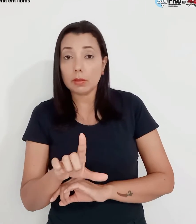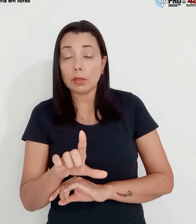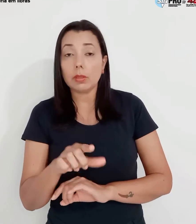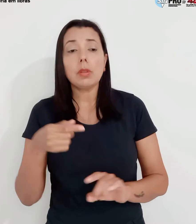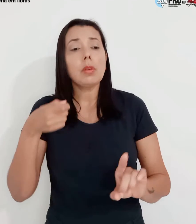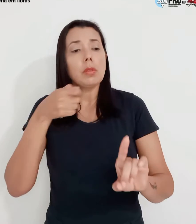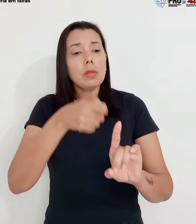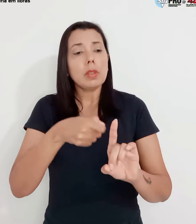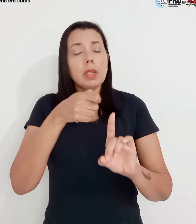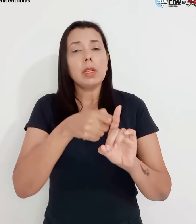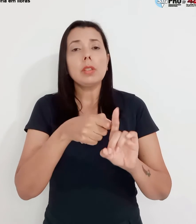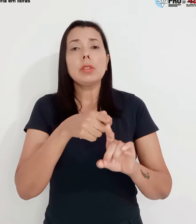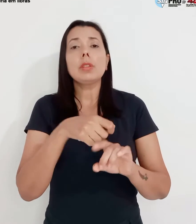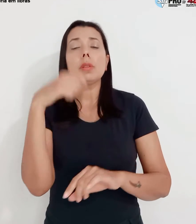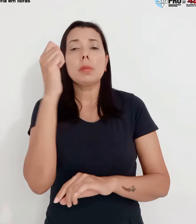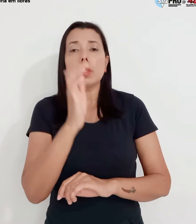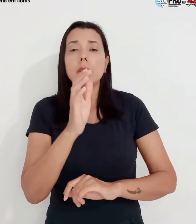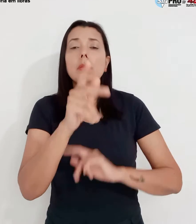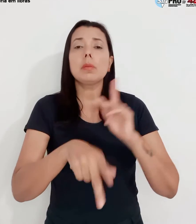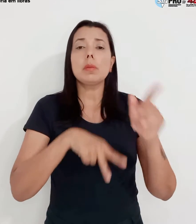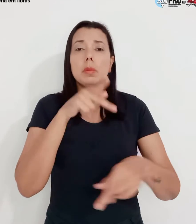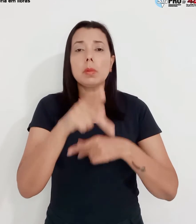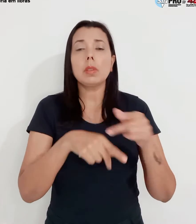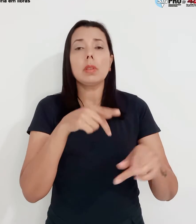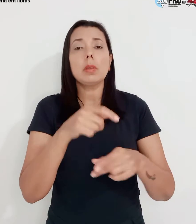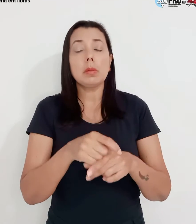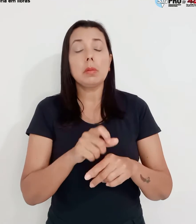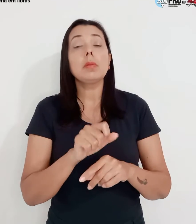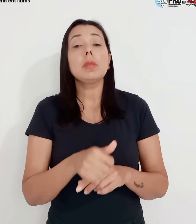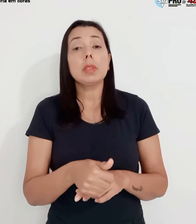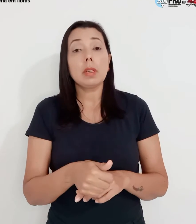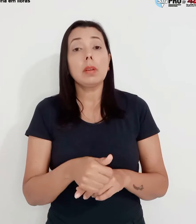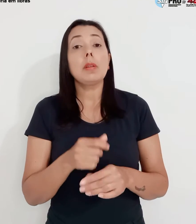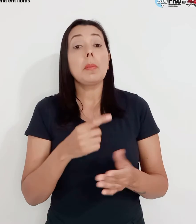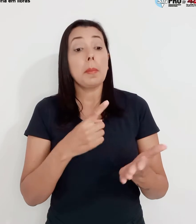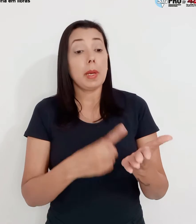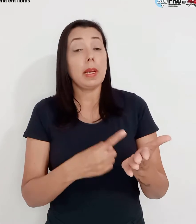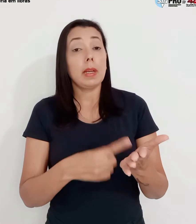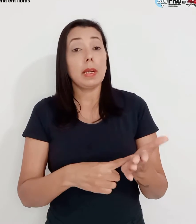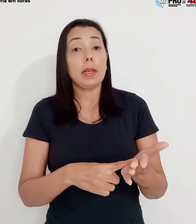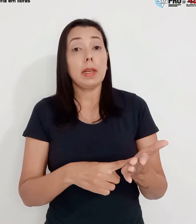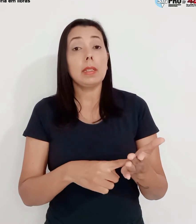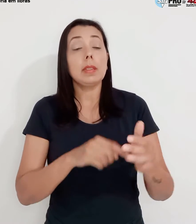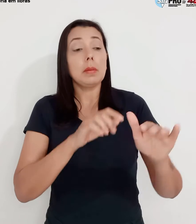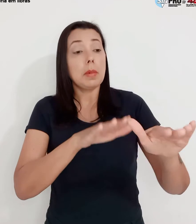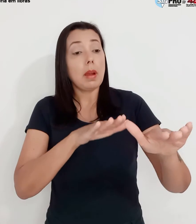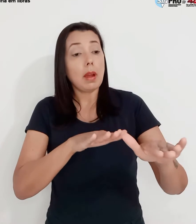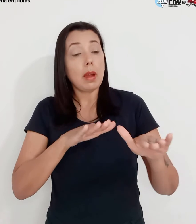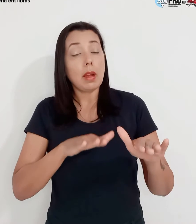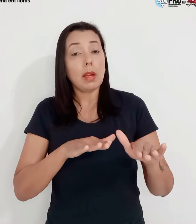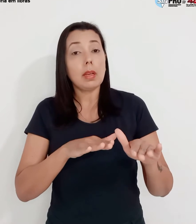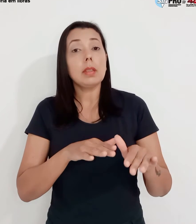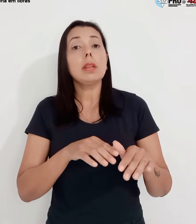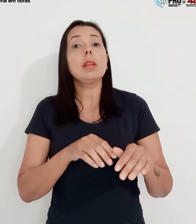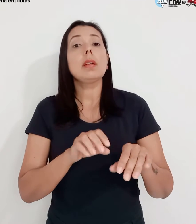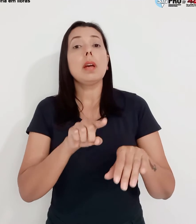Frente Brasil Popular e Frente Povo Sem, será marcada por uma marcha ao Congresso Nacional.